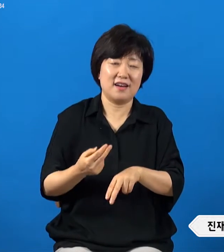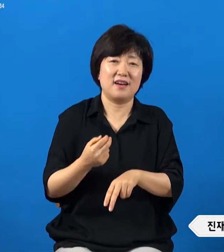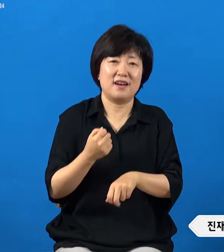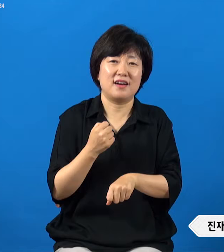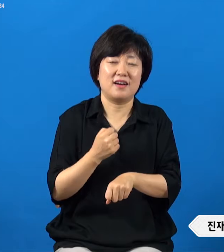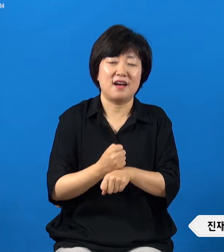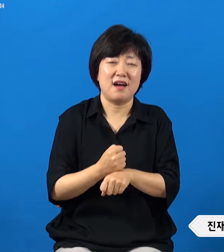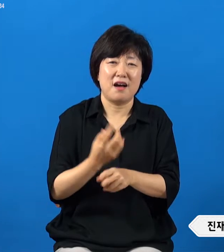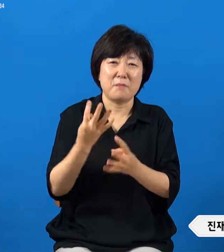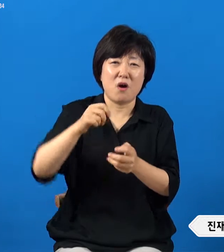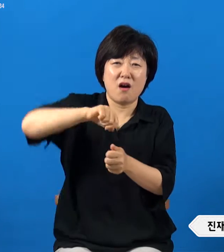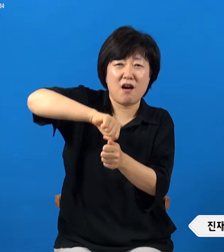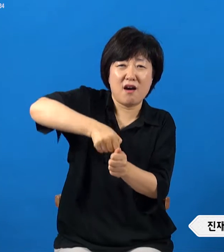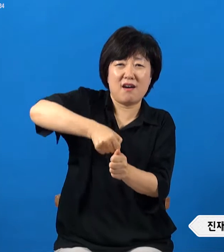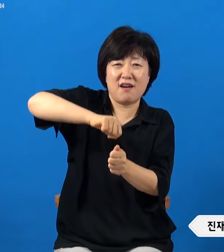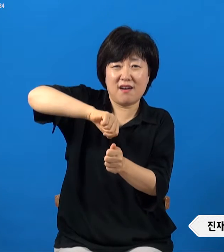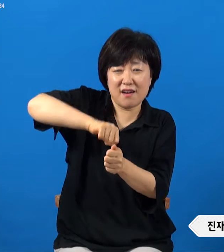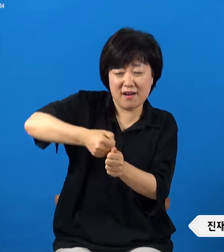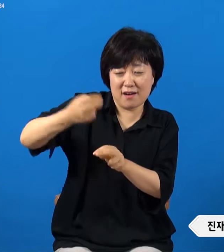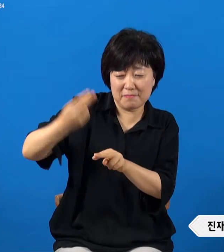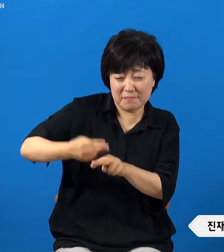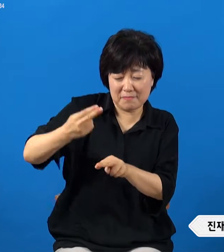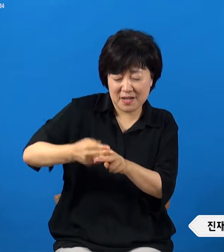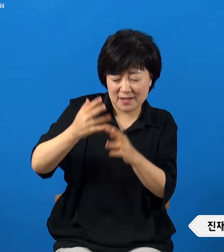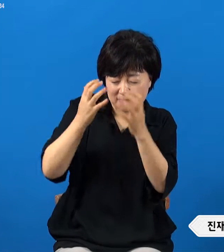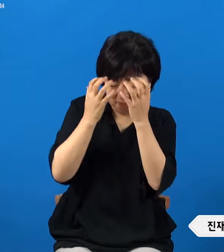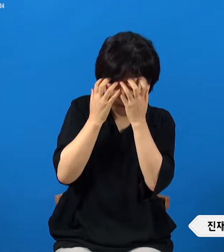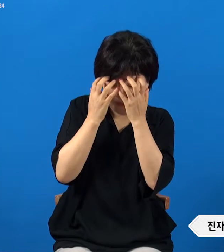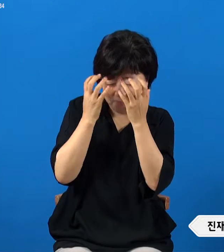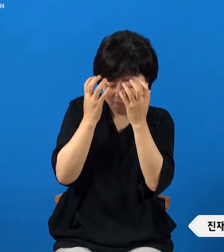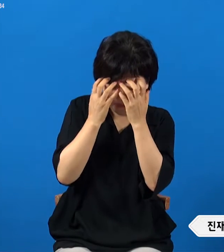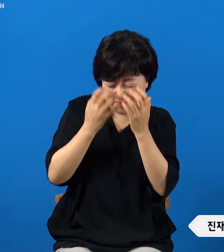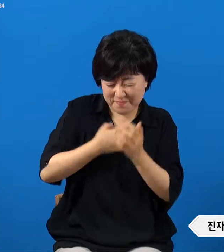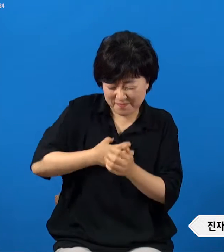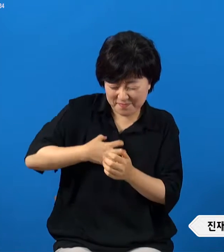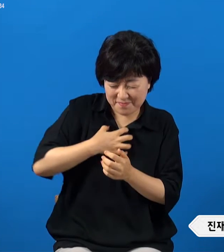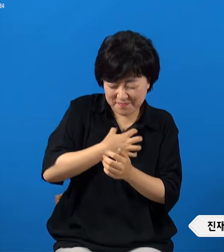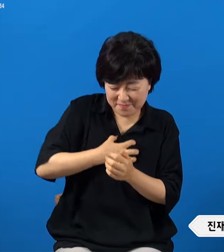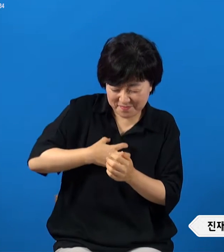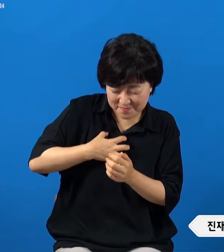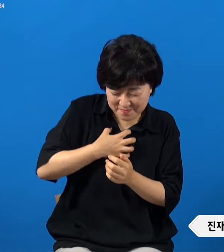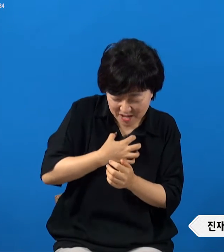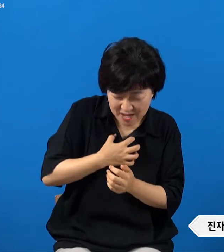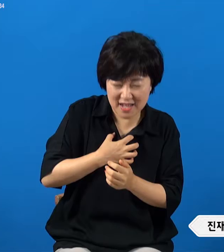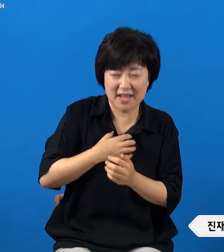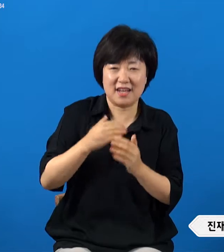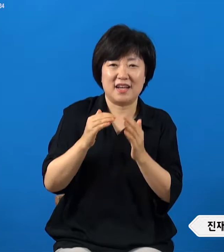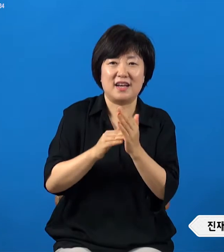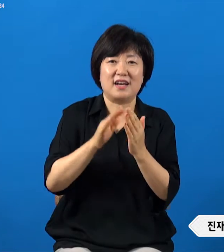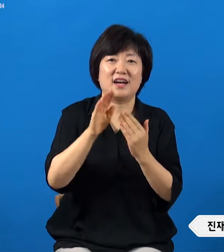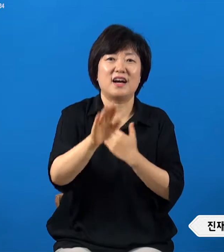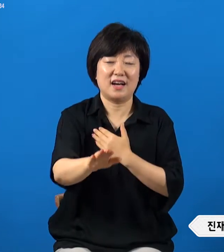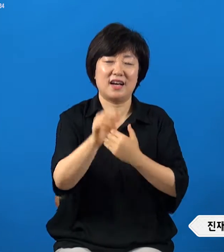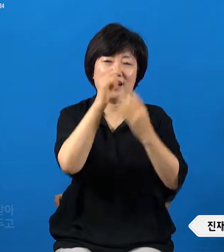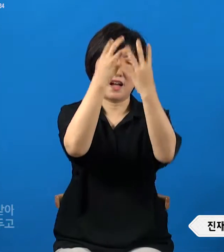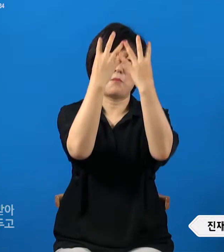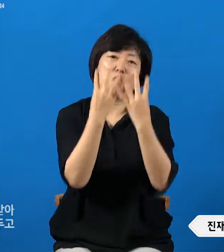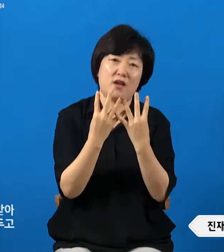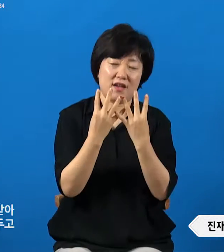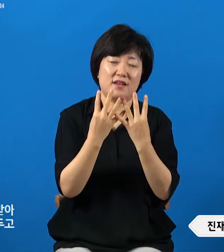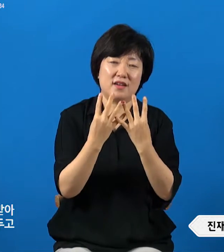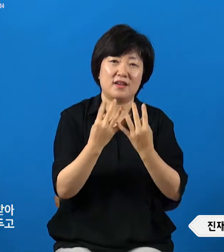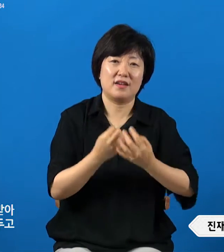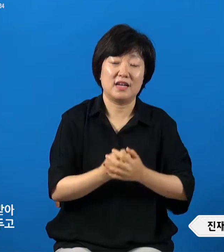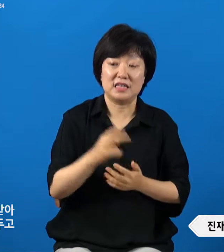많이 맞은 후에 고통 가운데 옥에 갇혔습니다.